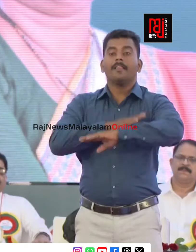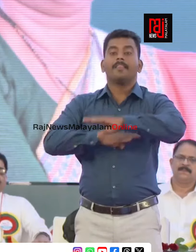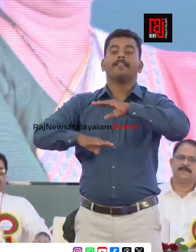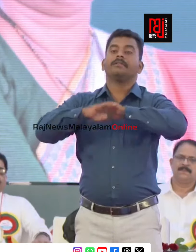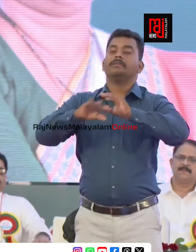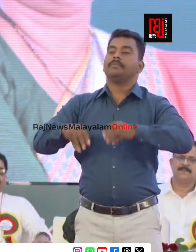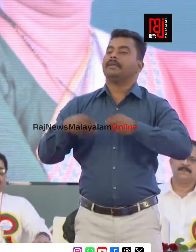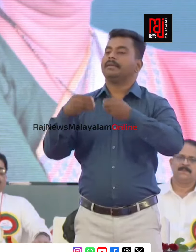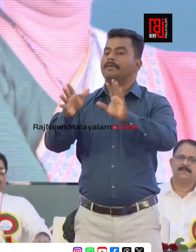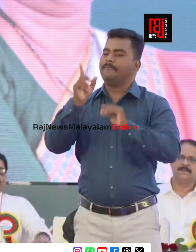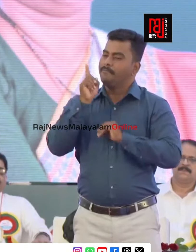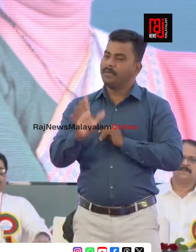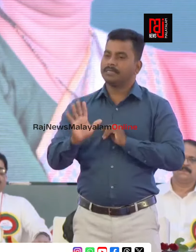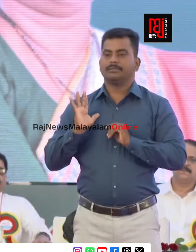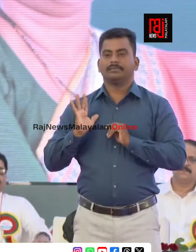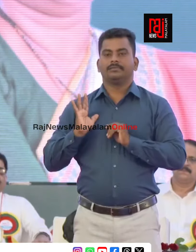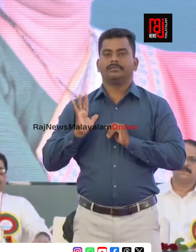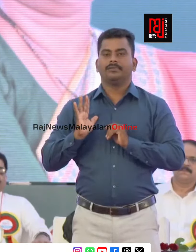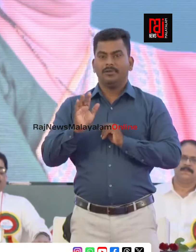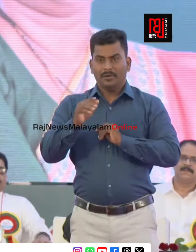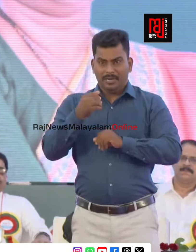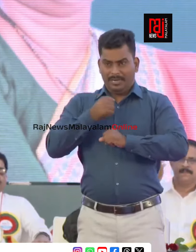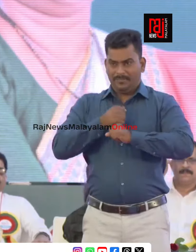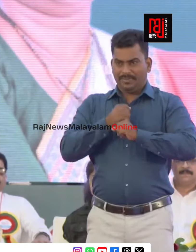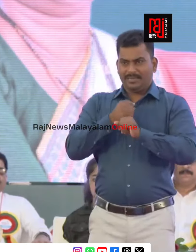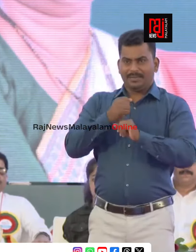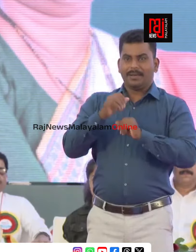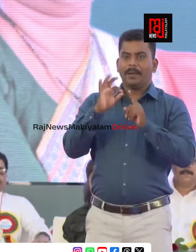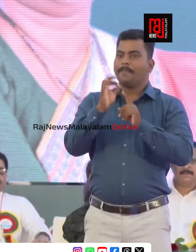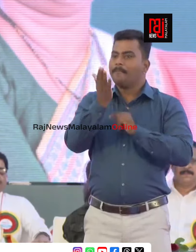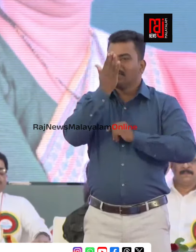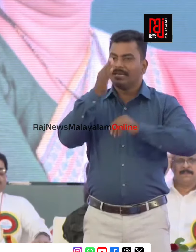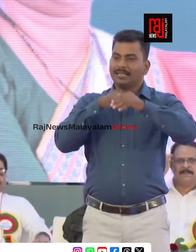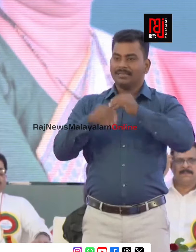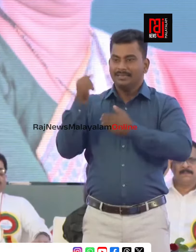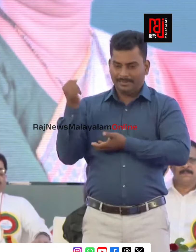കുട്ടികള്, ട്രാൻസ്ജെൻഡറുകള് എന്നിവർക്ക്